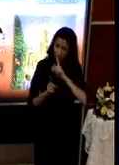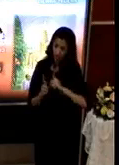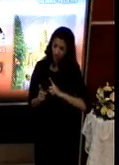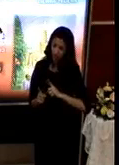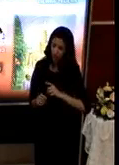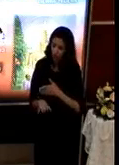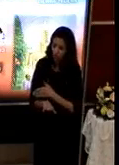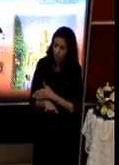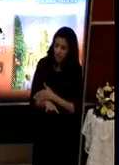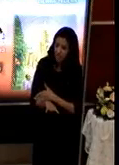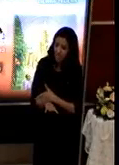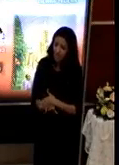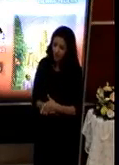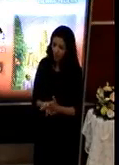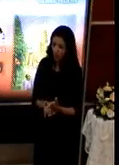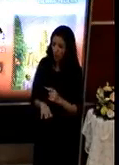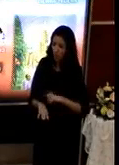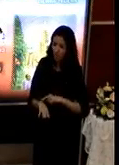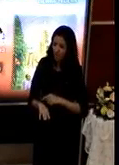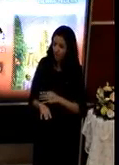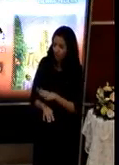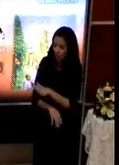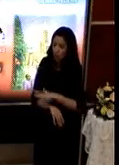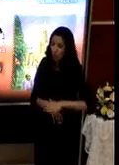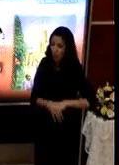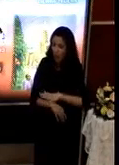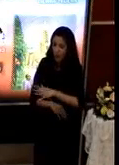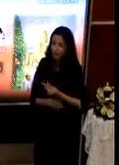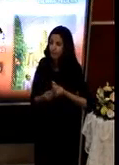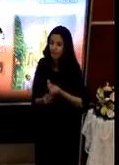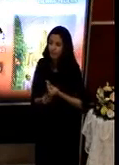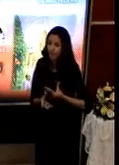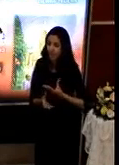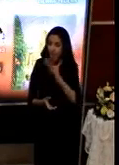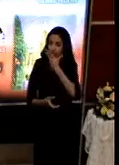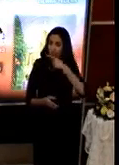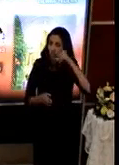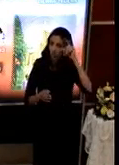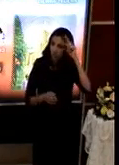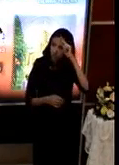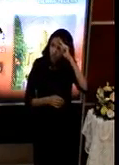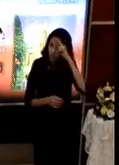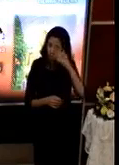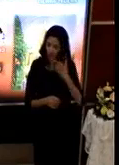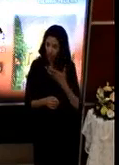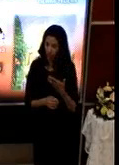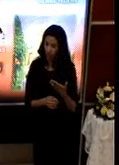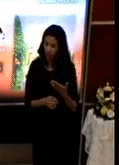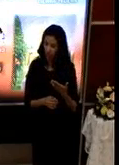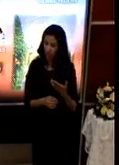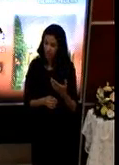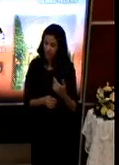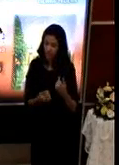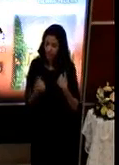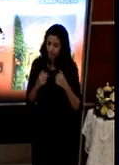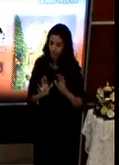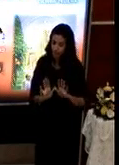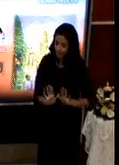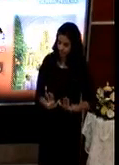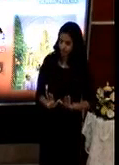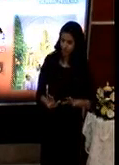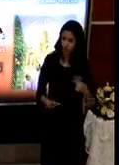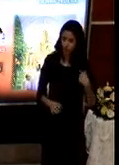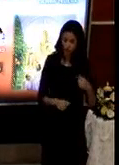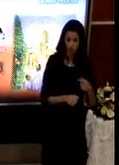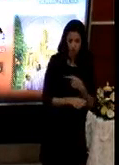tiempo, un momento, un lugar para honrar a Dios. Retira tu pie de hacer las cosas que venías